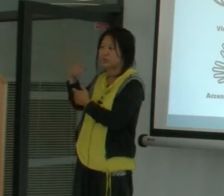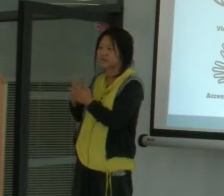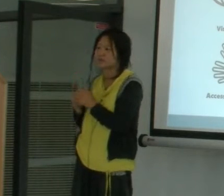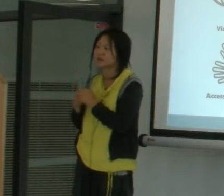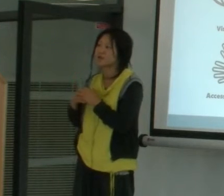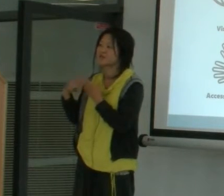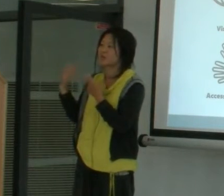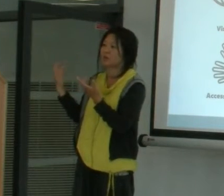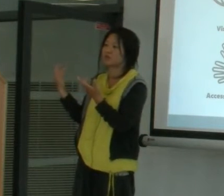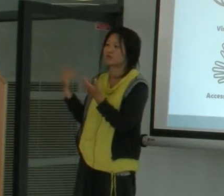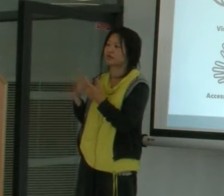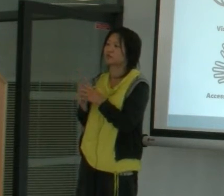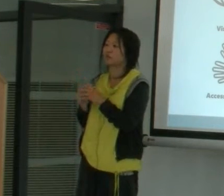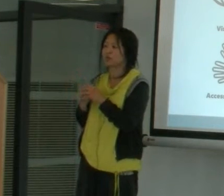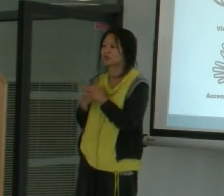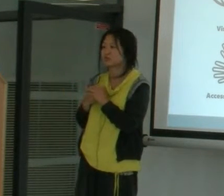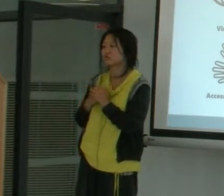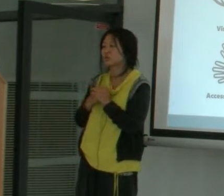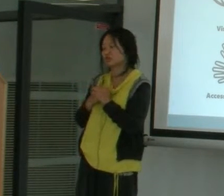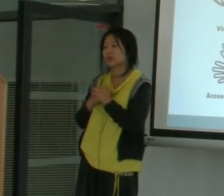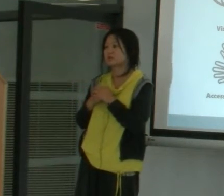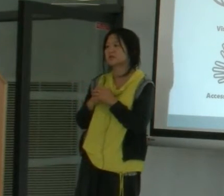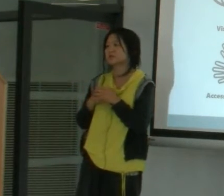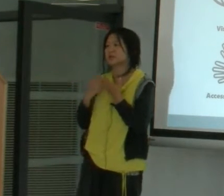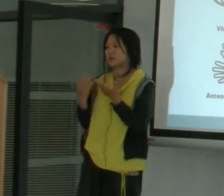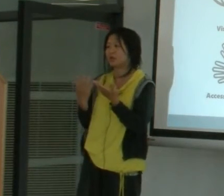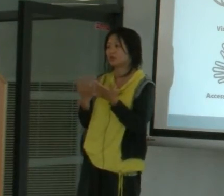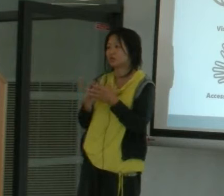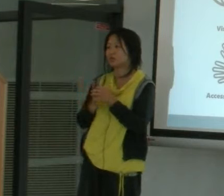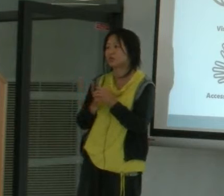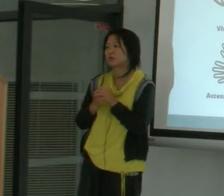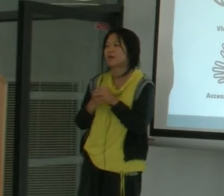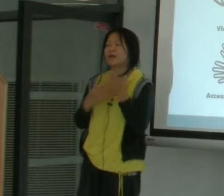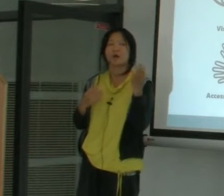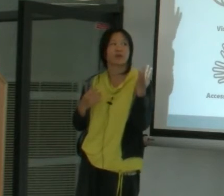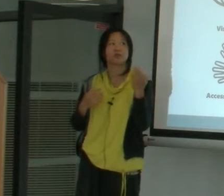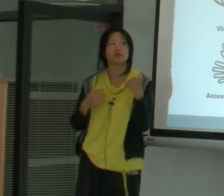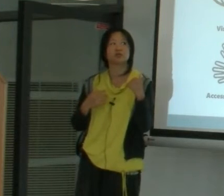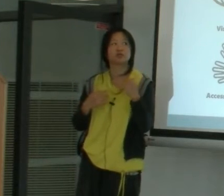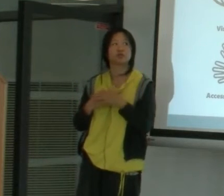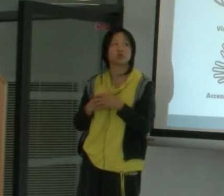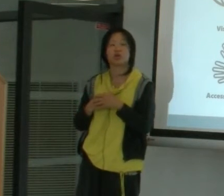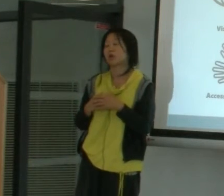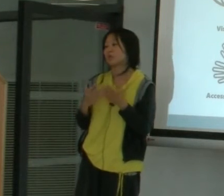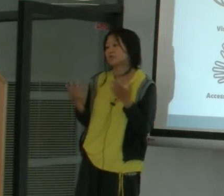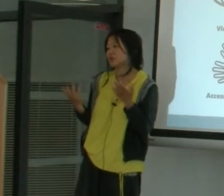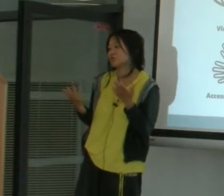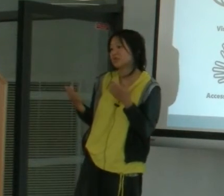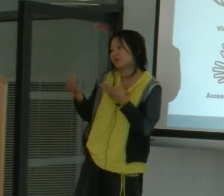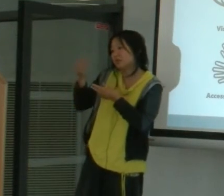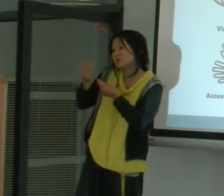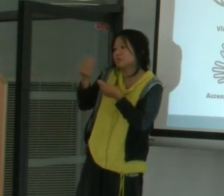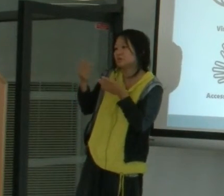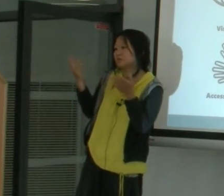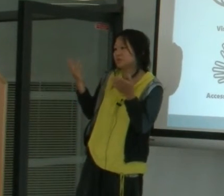une médiathèque, ça permet, en fait, de prendre conscience que les sourds existent et qu'ils parlent une autre langue. Après, au niveau de l'apprentissage, oui, ça